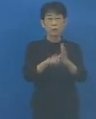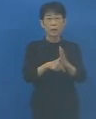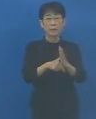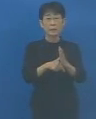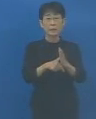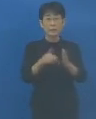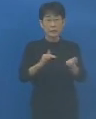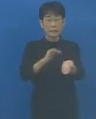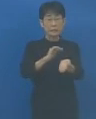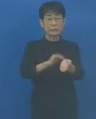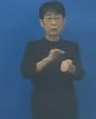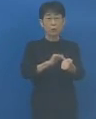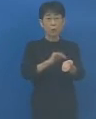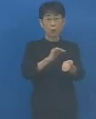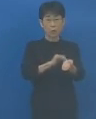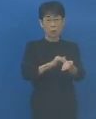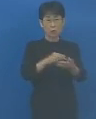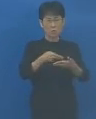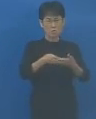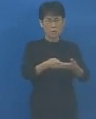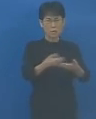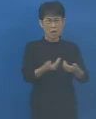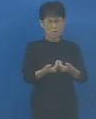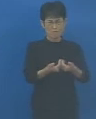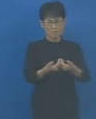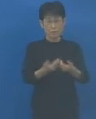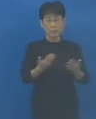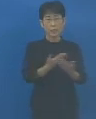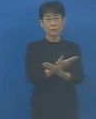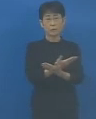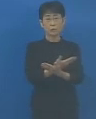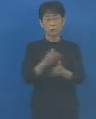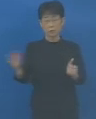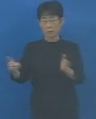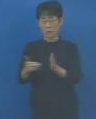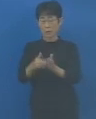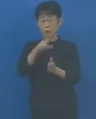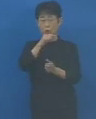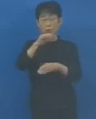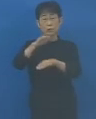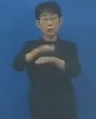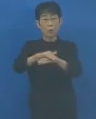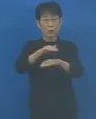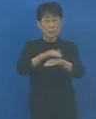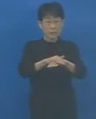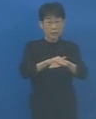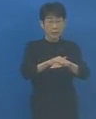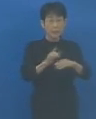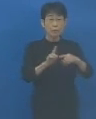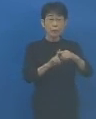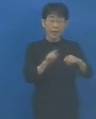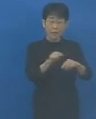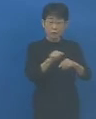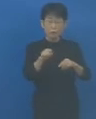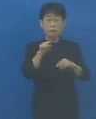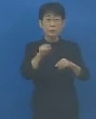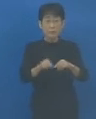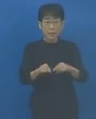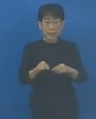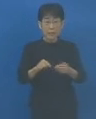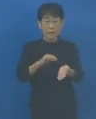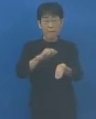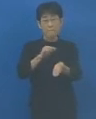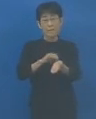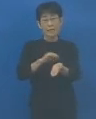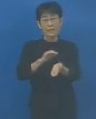る可能性があります。そこで従来の鳥取方式に、こうしたメディカルチェックによって、安心が担保される